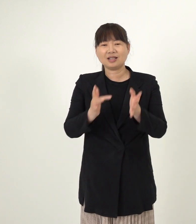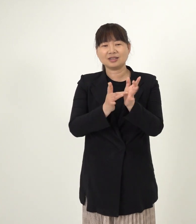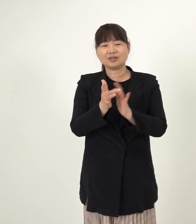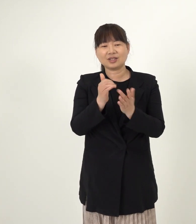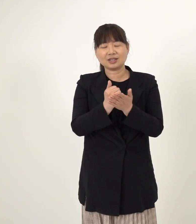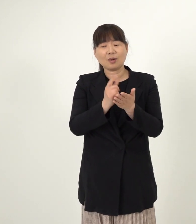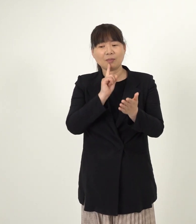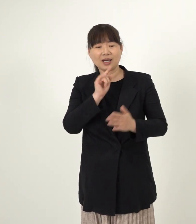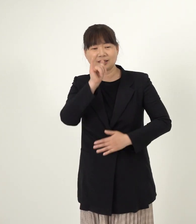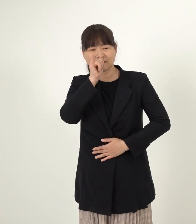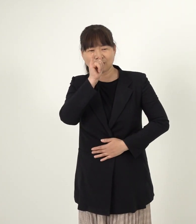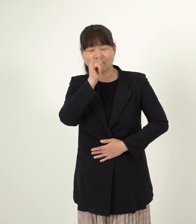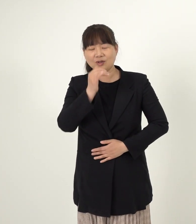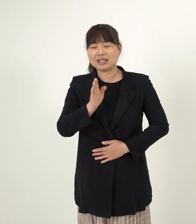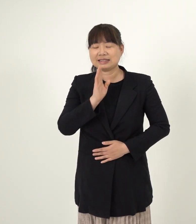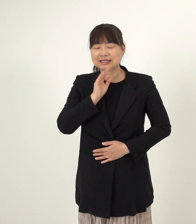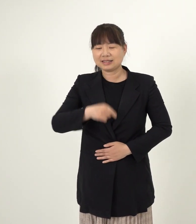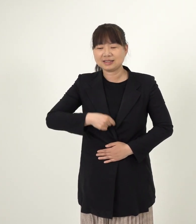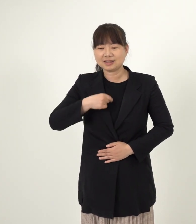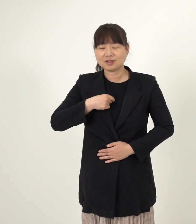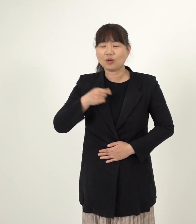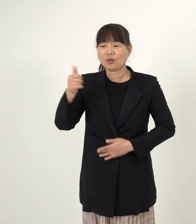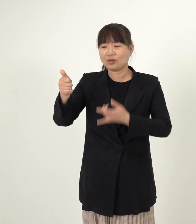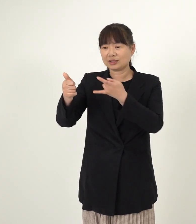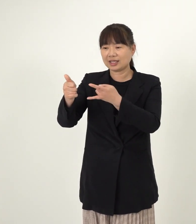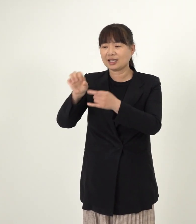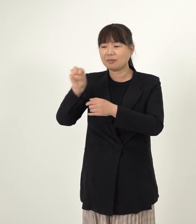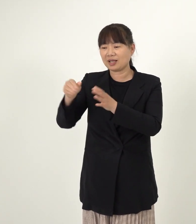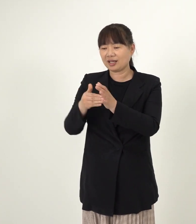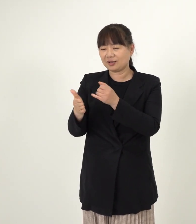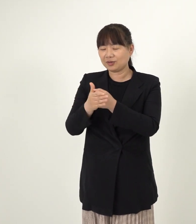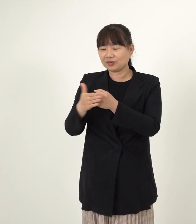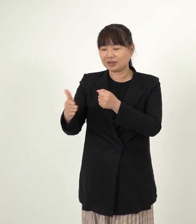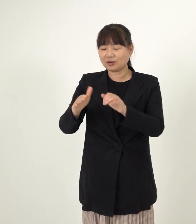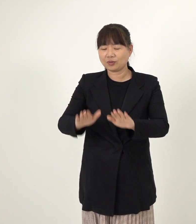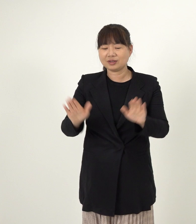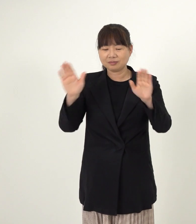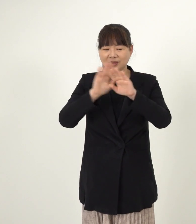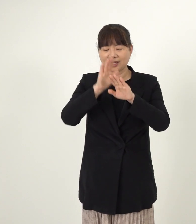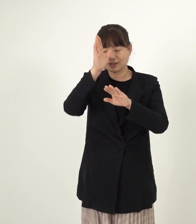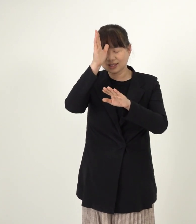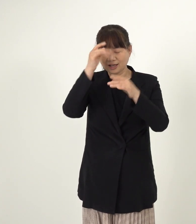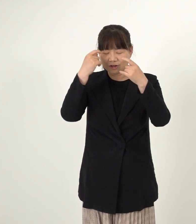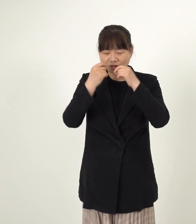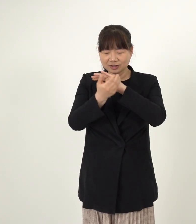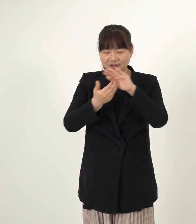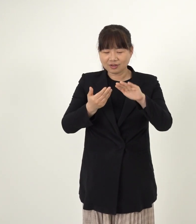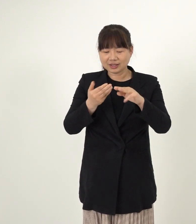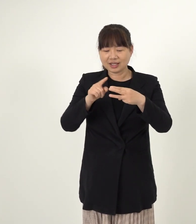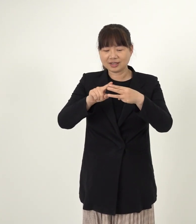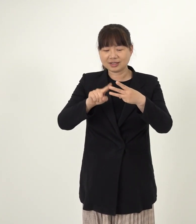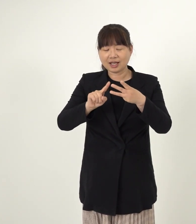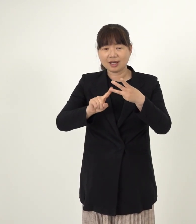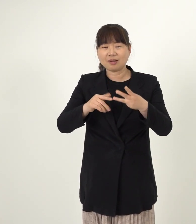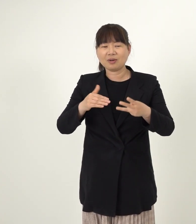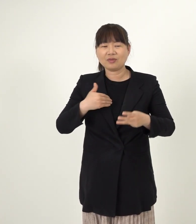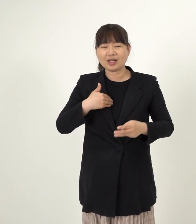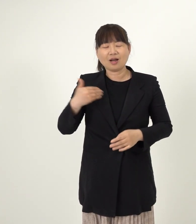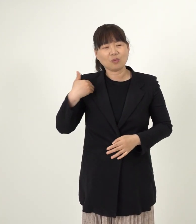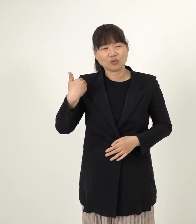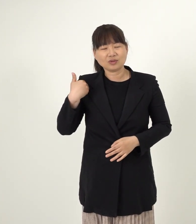예수께서 이르시되 내가 진실로 네게 이르노니 오늘 밤 닭울기 전에 네가 3번 나를